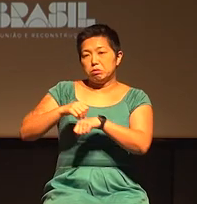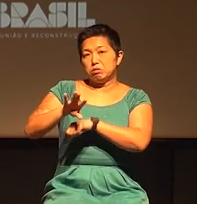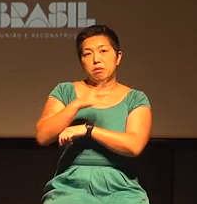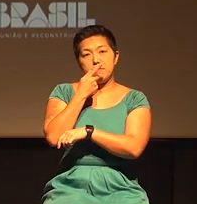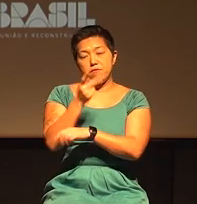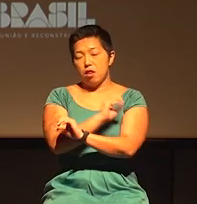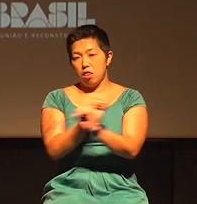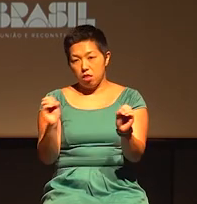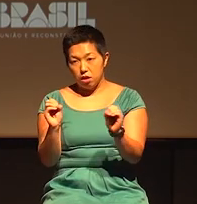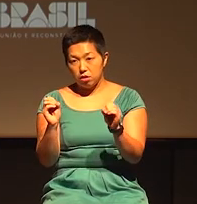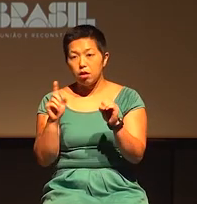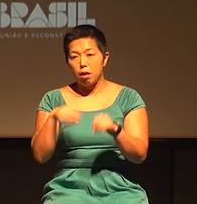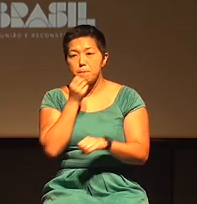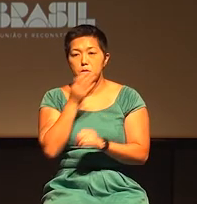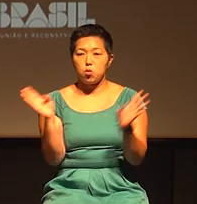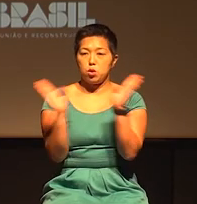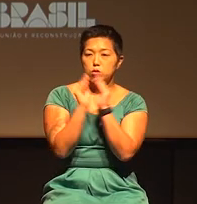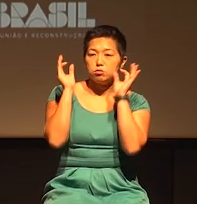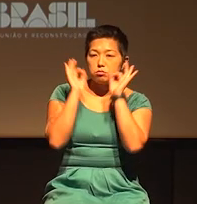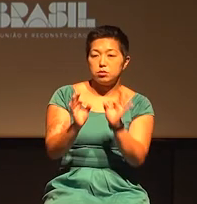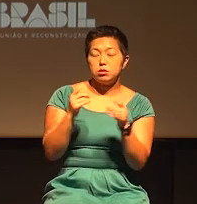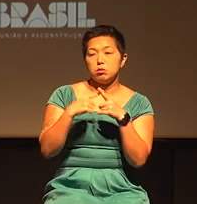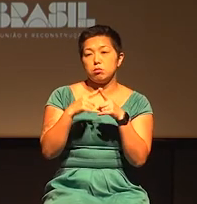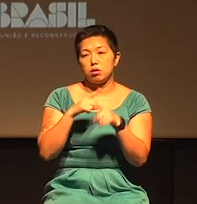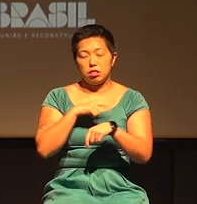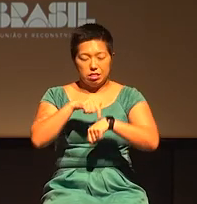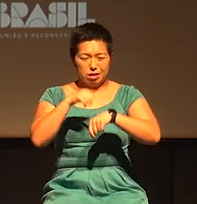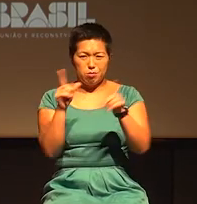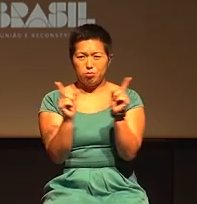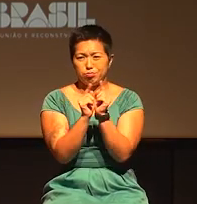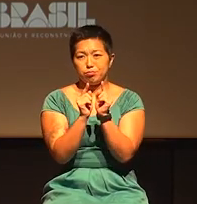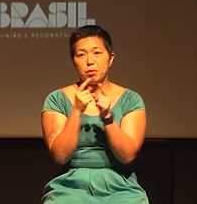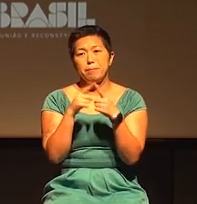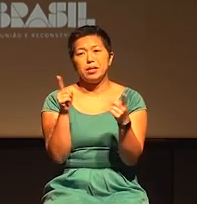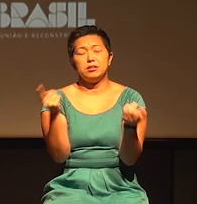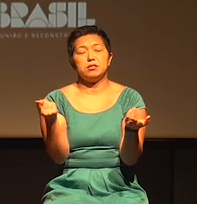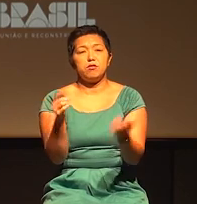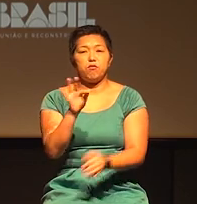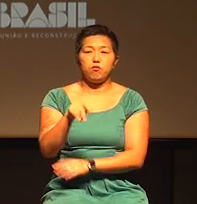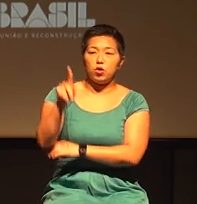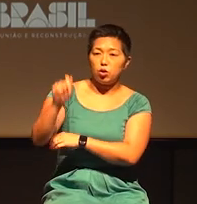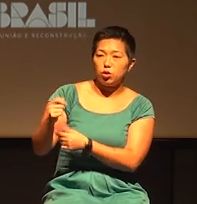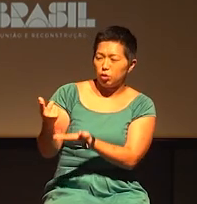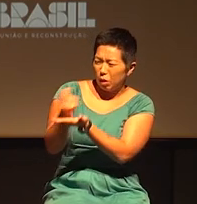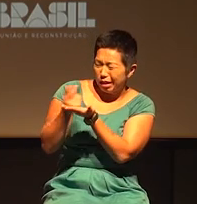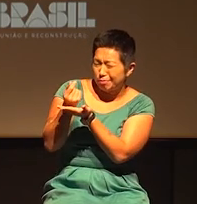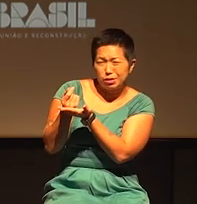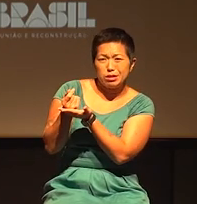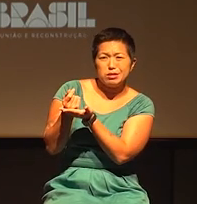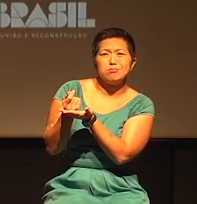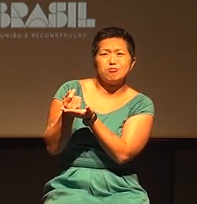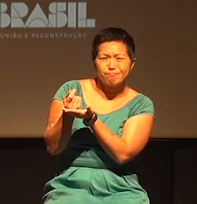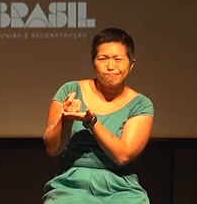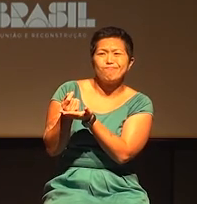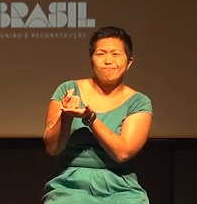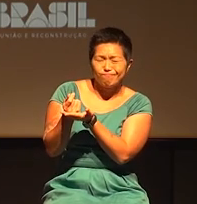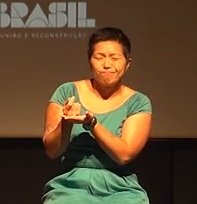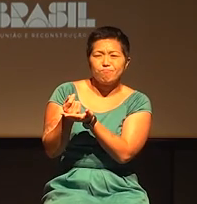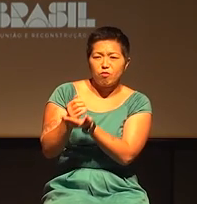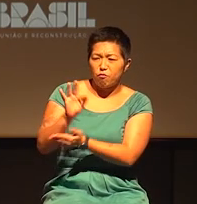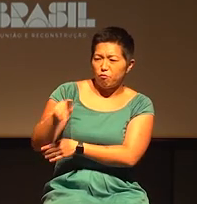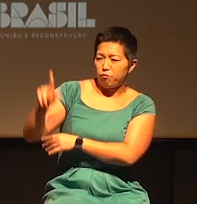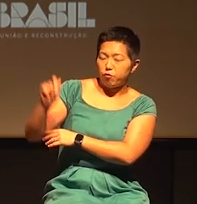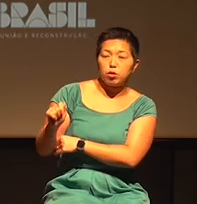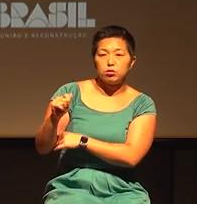nada e é bom resumir mesmo porque tem pouco tempo mas é capitalismo é Cargil é tipo